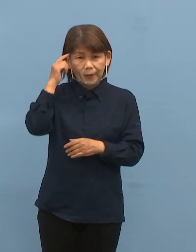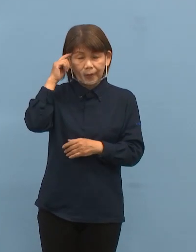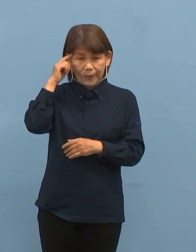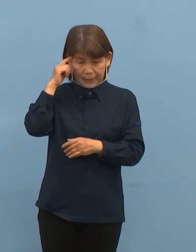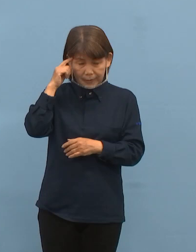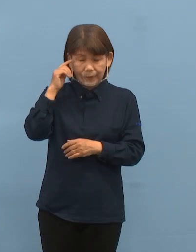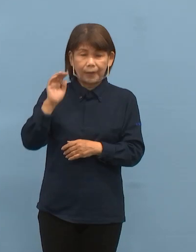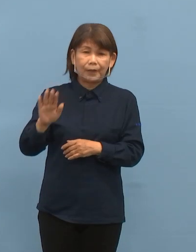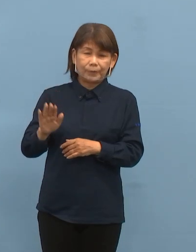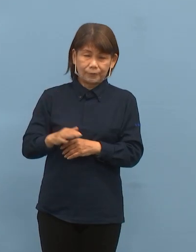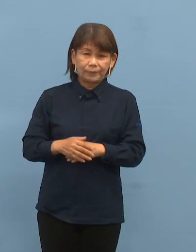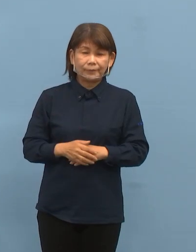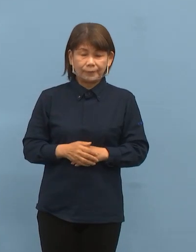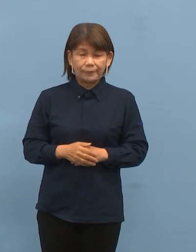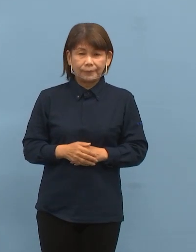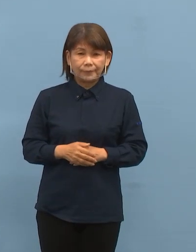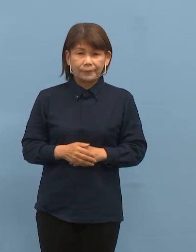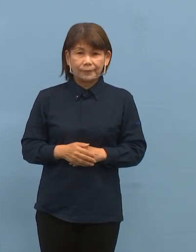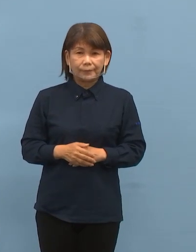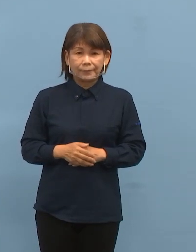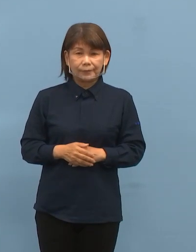ました。